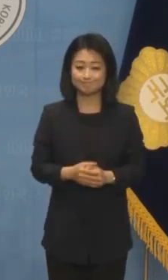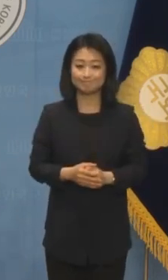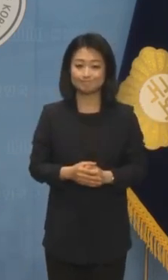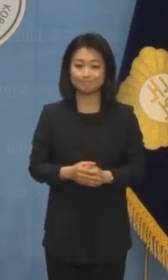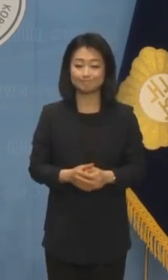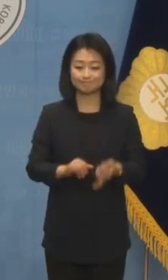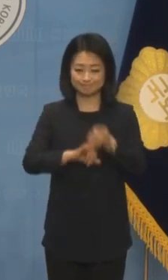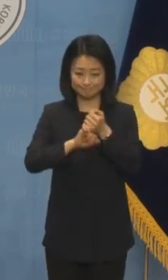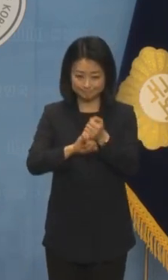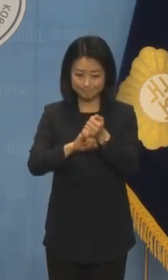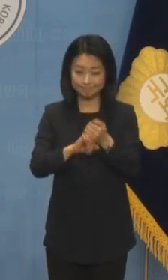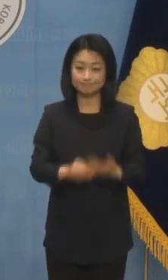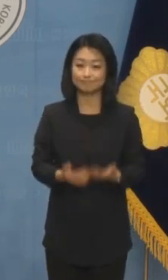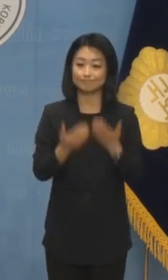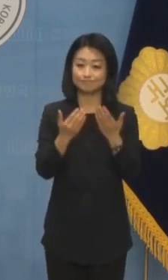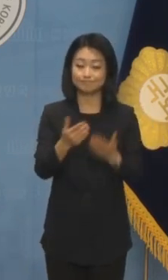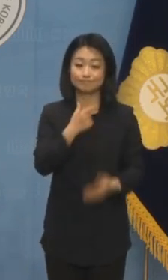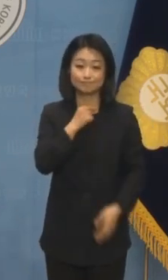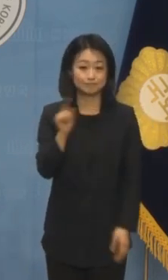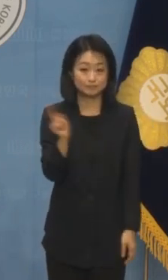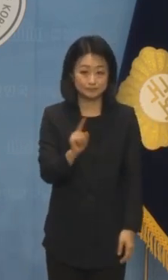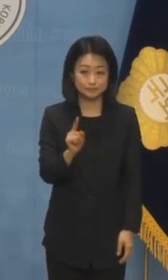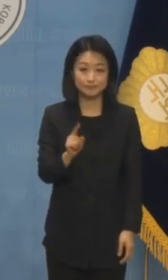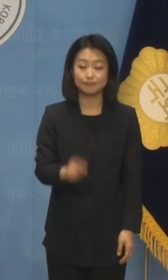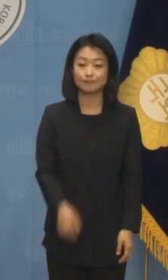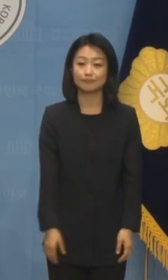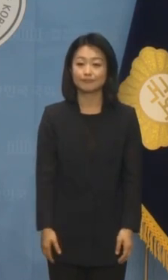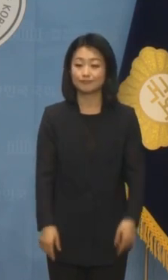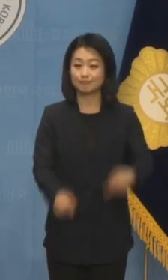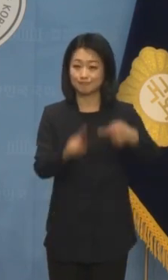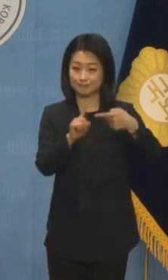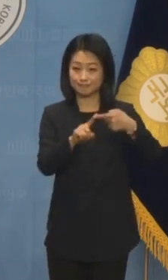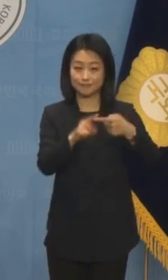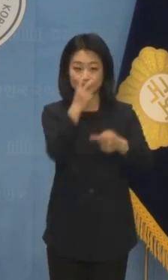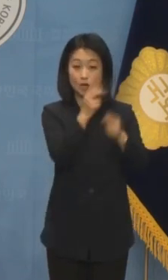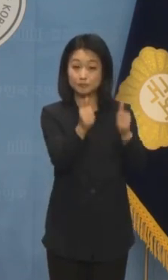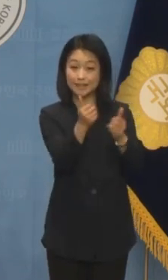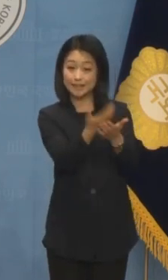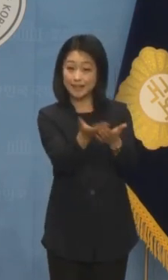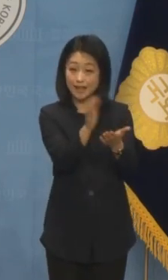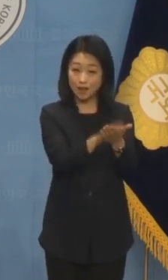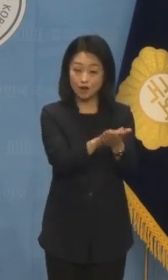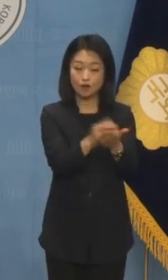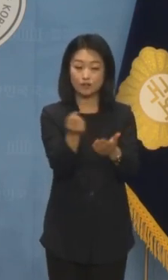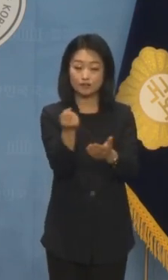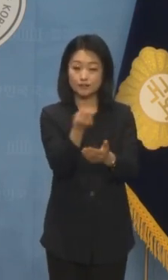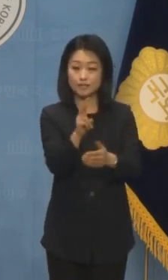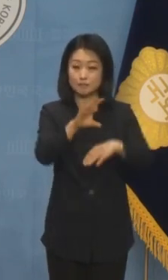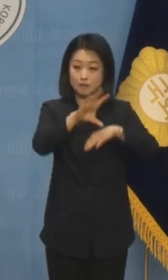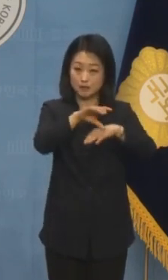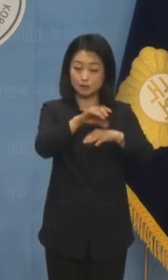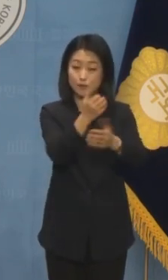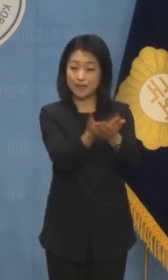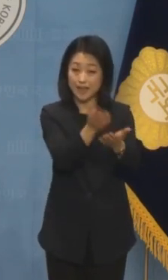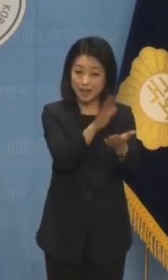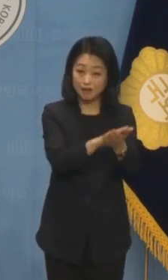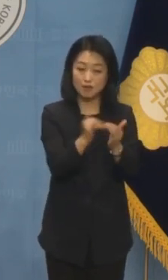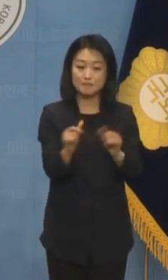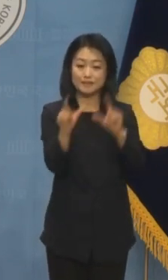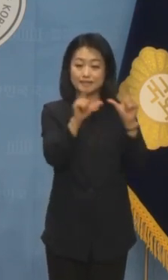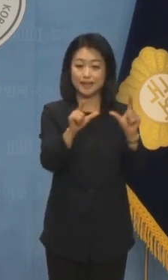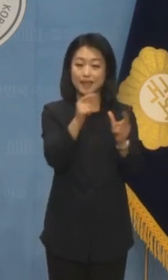같이 약속드립니다. 하나, 검찰개혁, 언론개혁 등 개혁 입법과